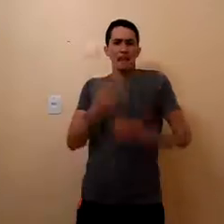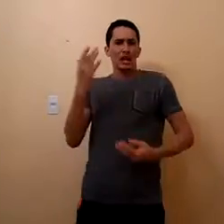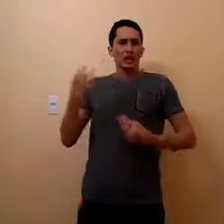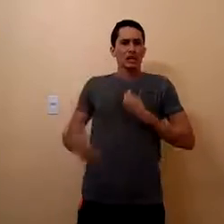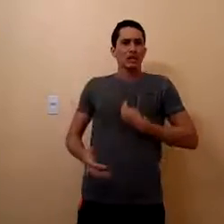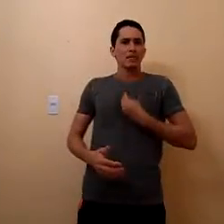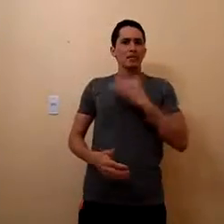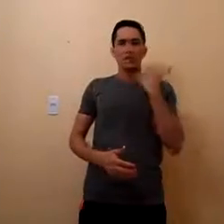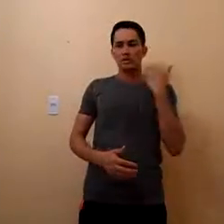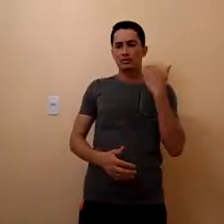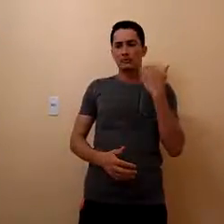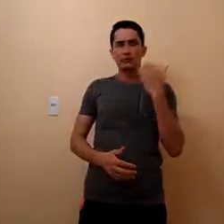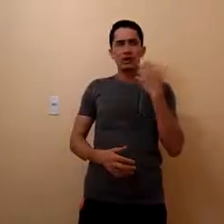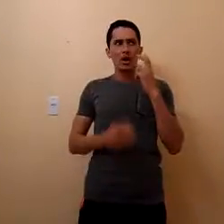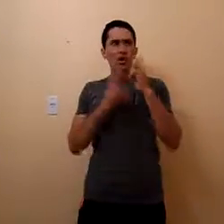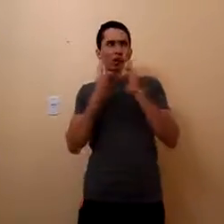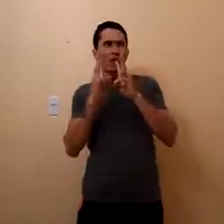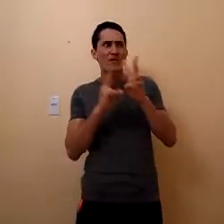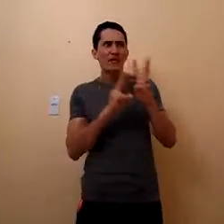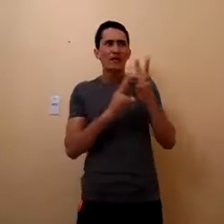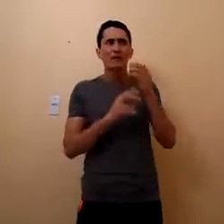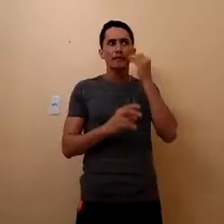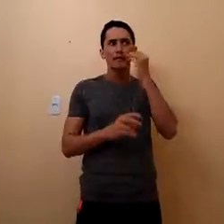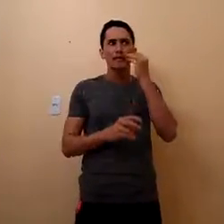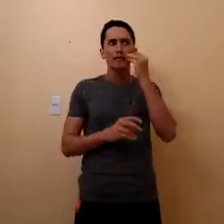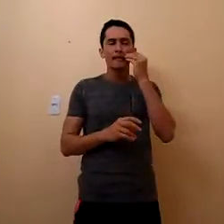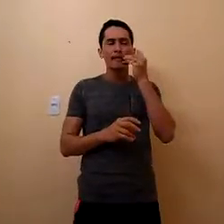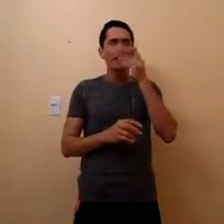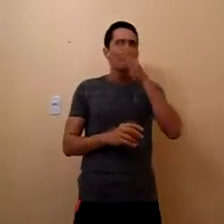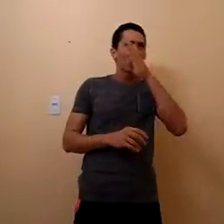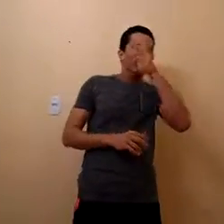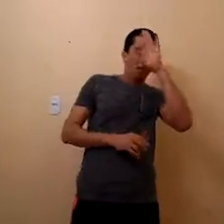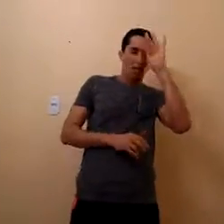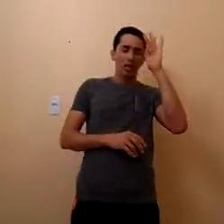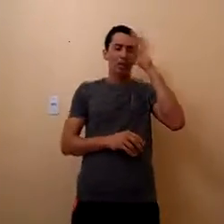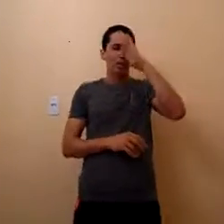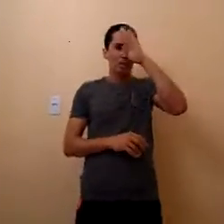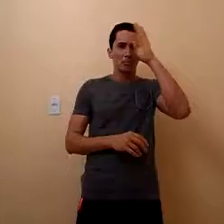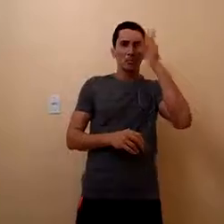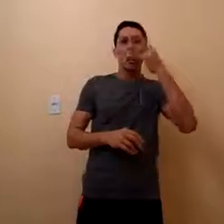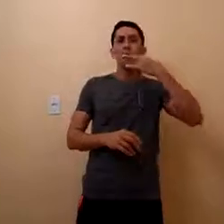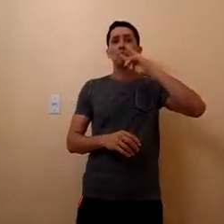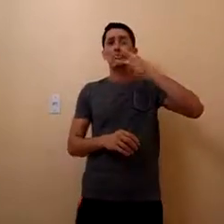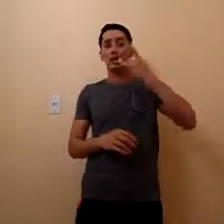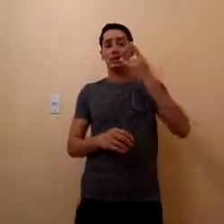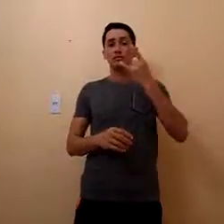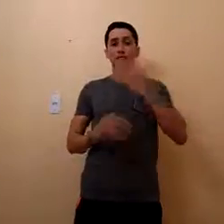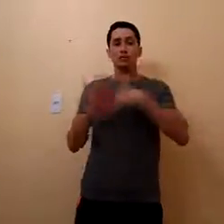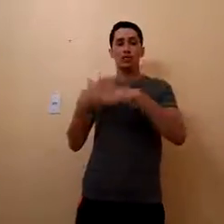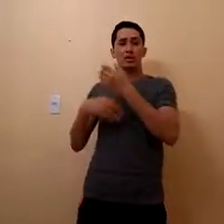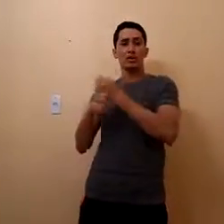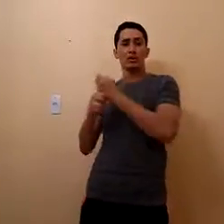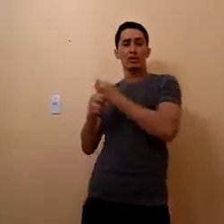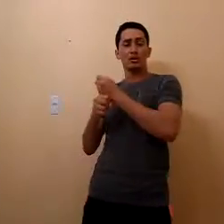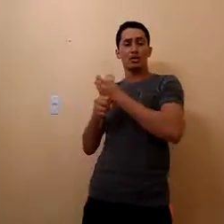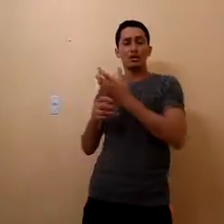entendeu? Olha como estava esse motorista que matou um casal em Ribeirão Preto no mês passado. Bêbado, ele